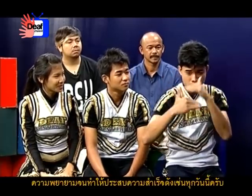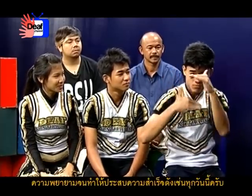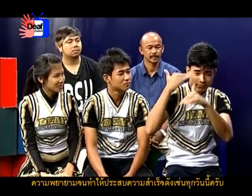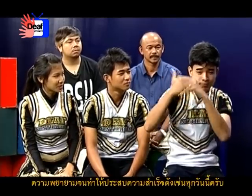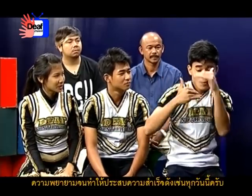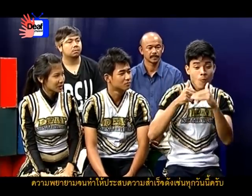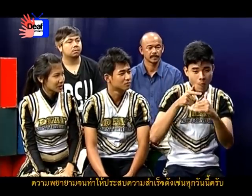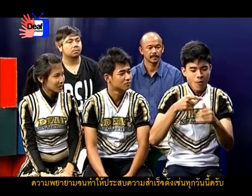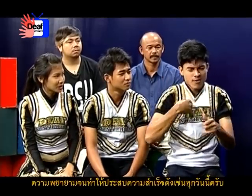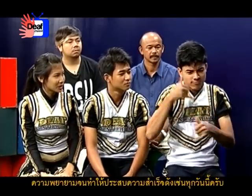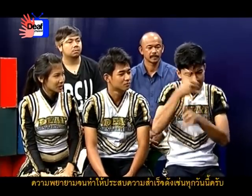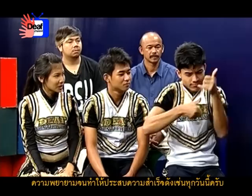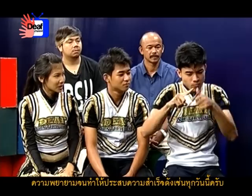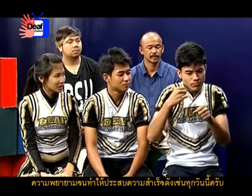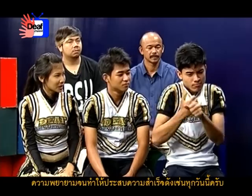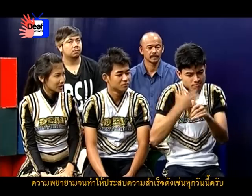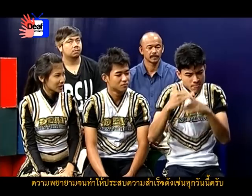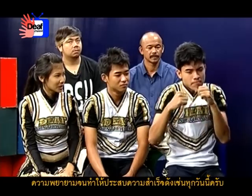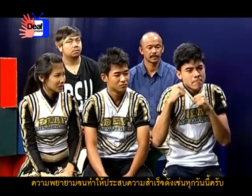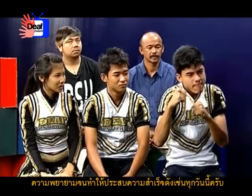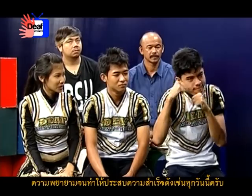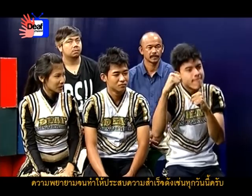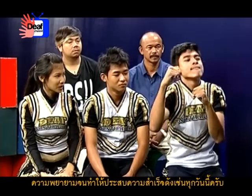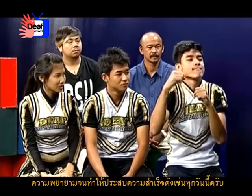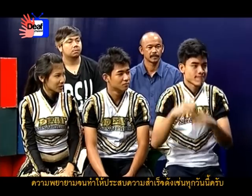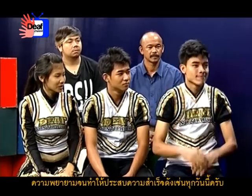ไรครับผมก็ตั้งใจนะครับแล้วก็มีความพยายามทำให้สำเร็จครับ